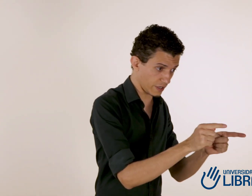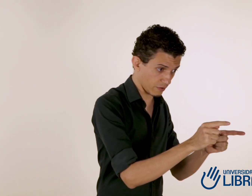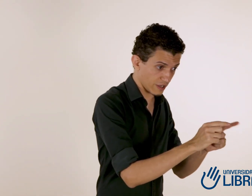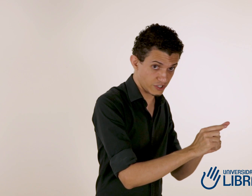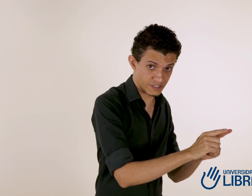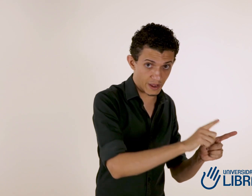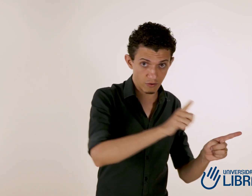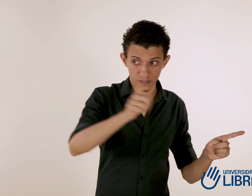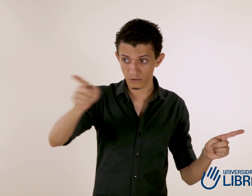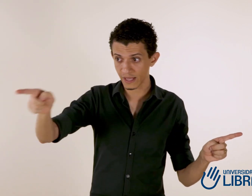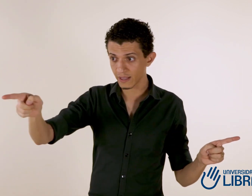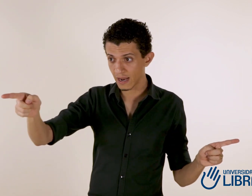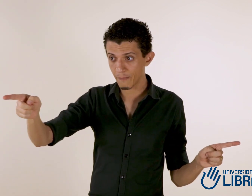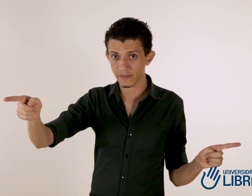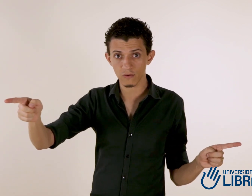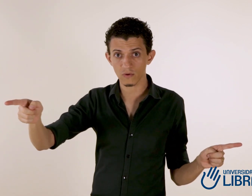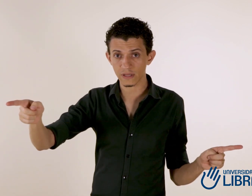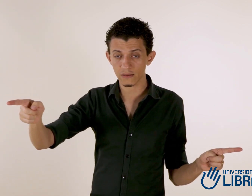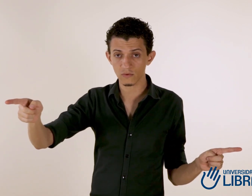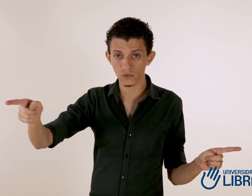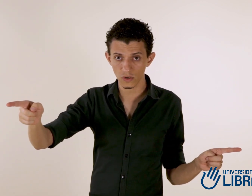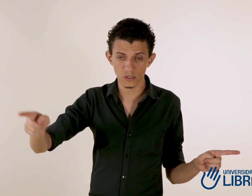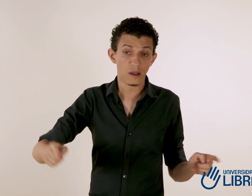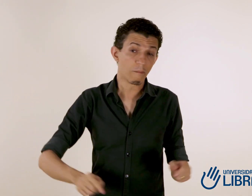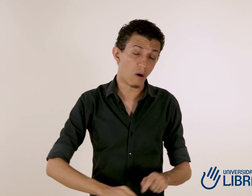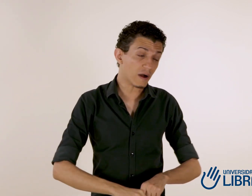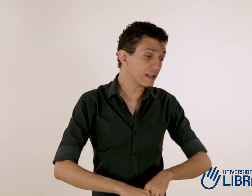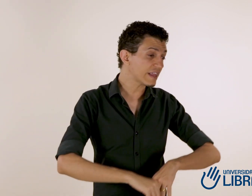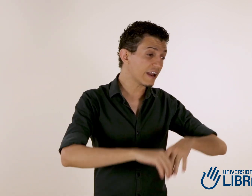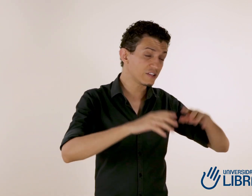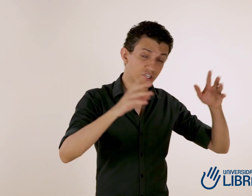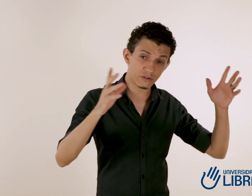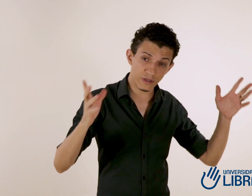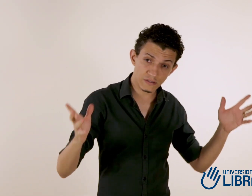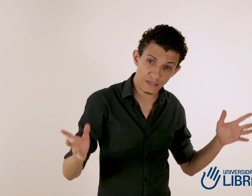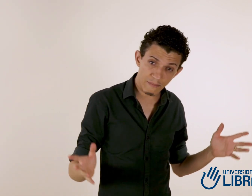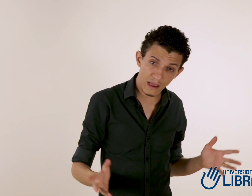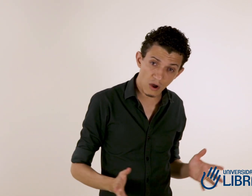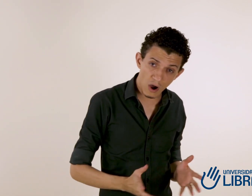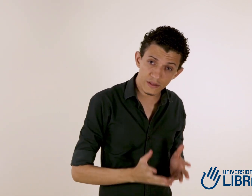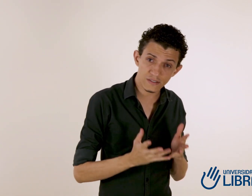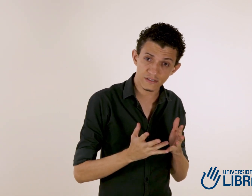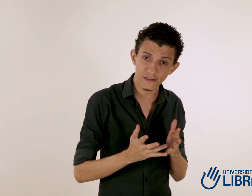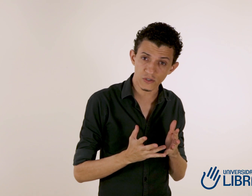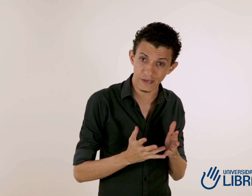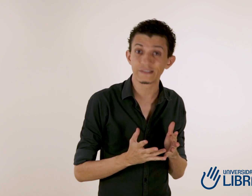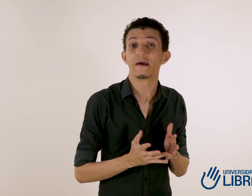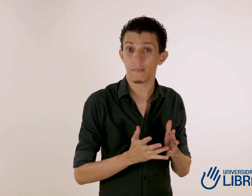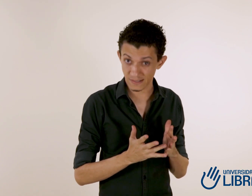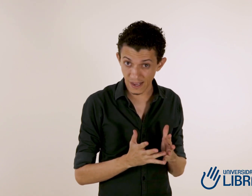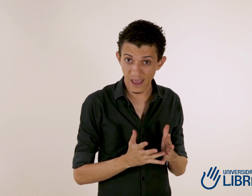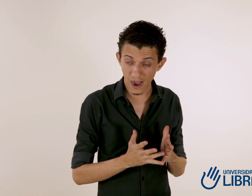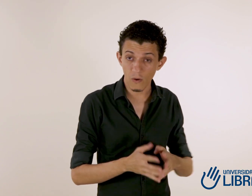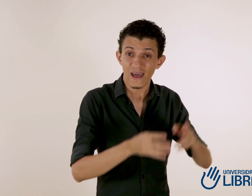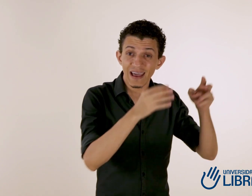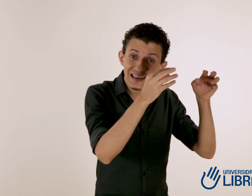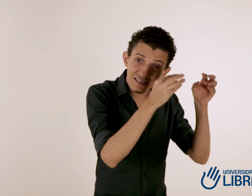cursinho, disseram que tu tem que ir lá para ter o contato com surdos, podem ter dito isso na melhor das intenções, mas a real, eles